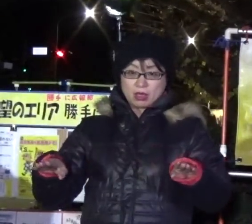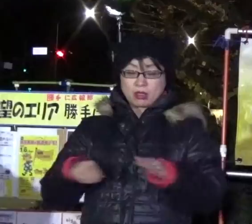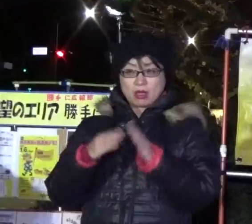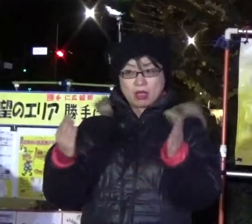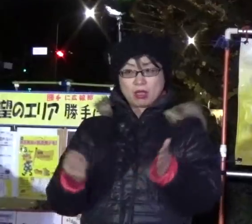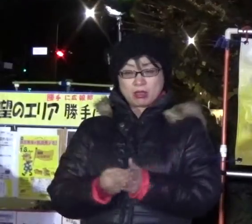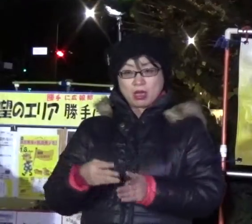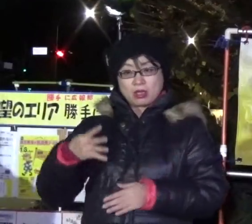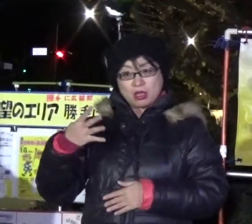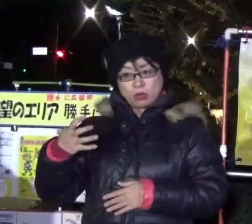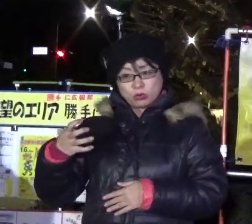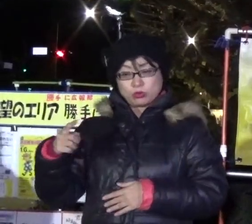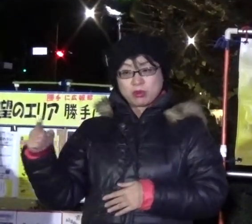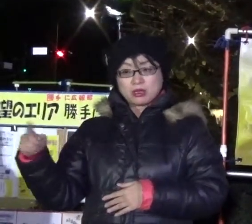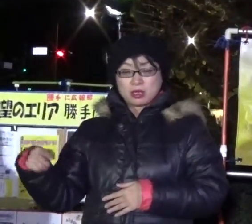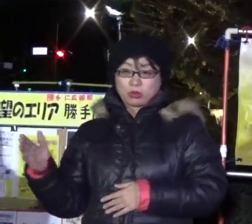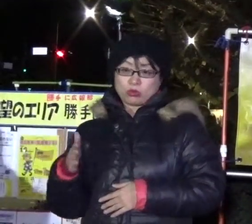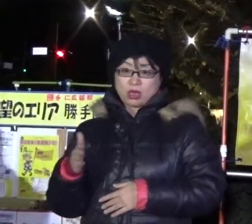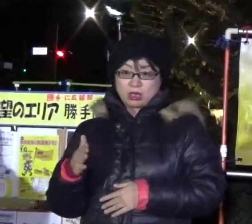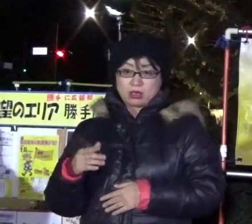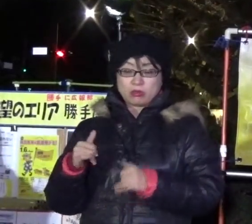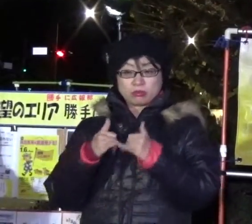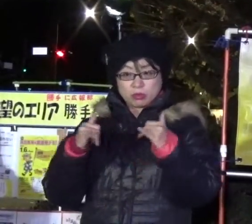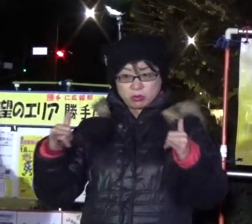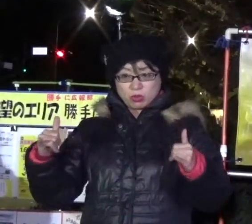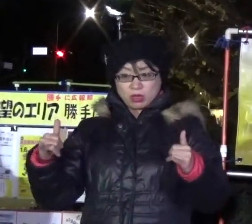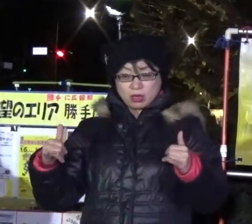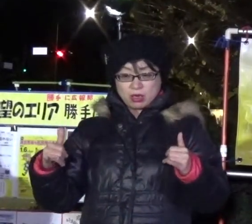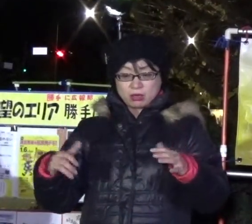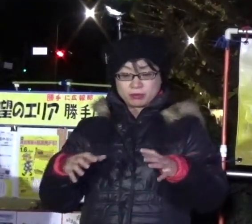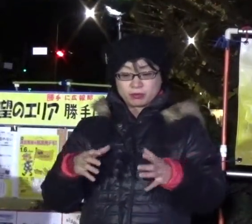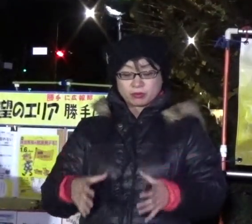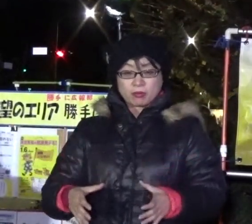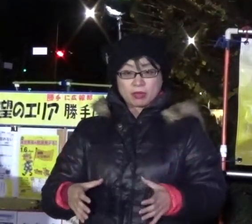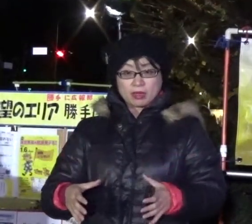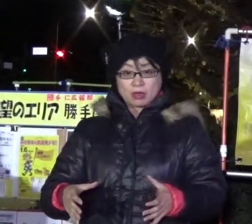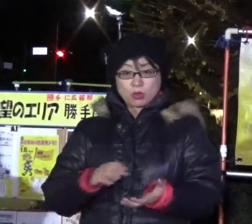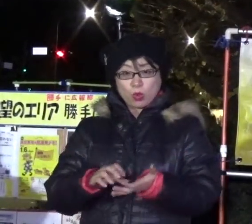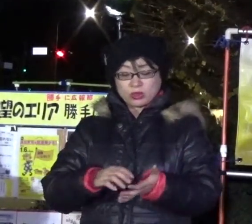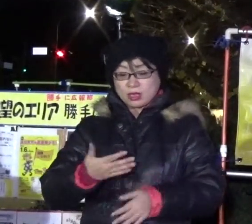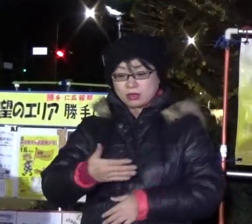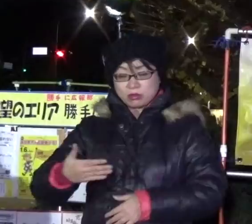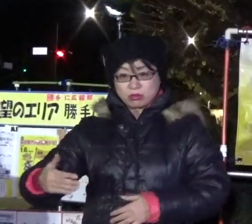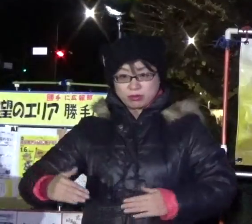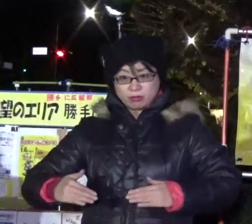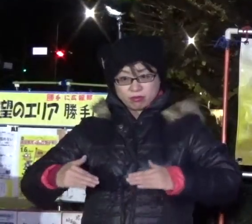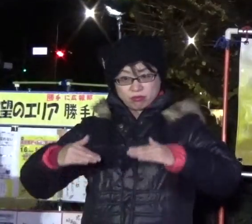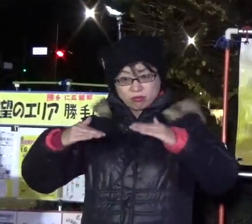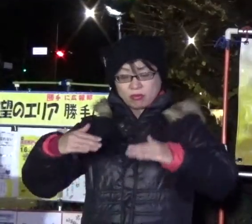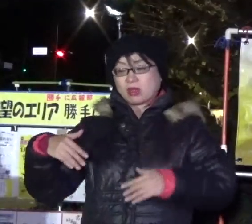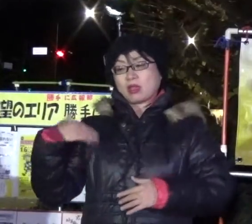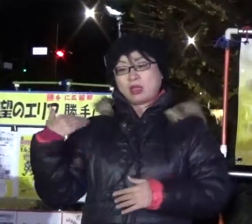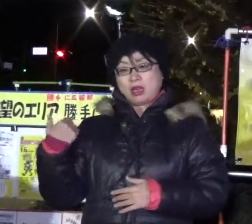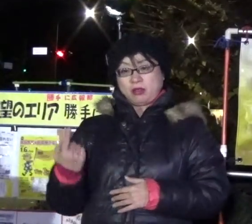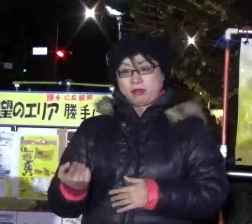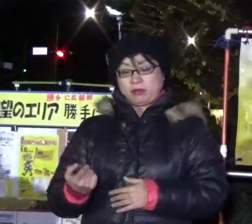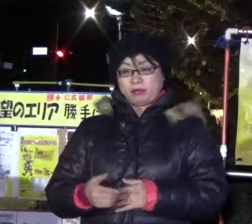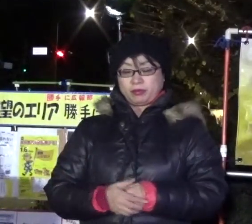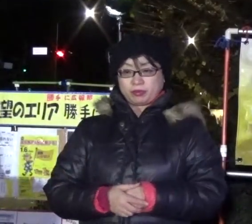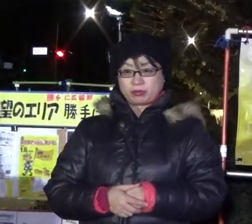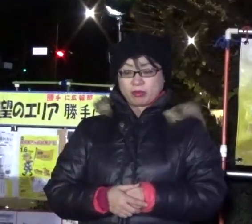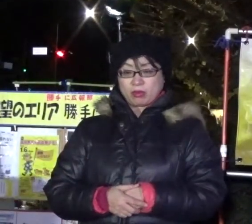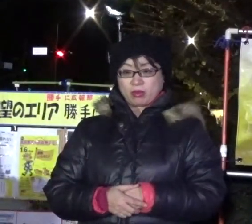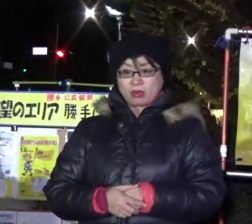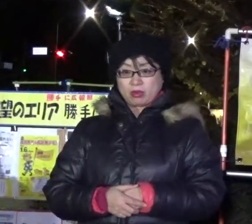割が福島第一原発の敷地内に水が貯留され続けていることを知らないと。で、関谷委員がこれ言ってたんですけども、もうこれ